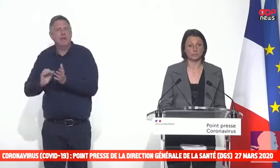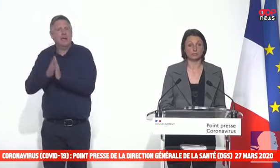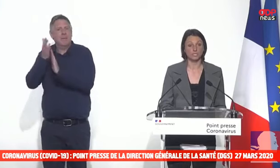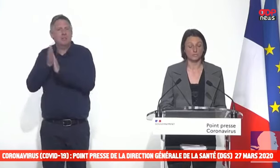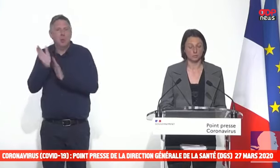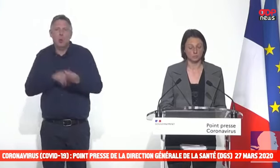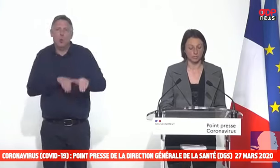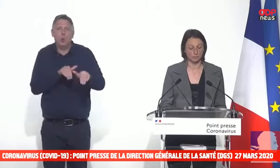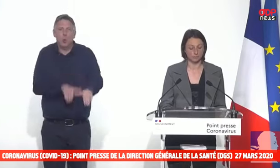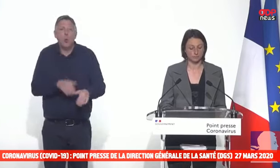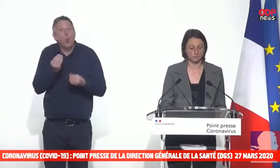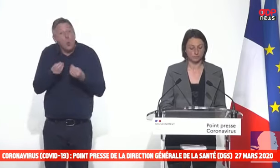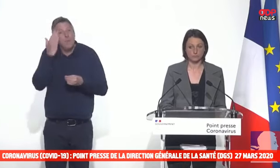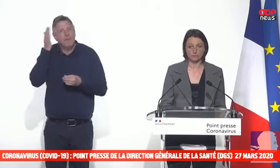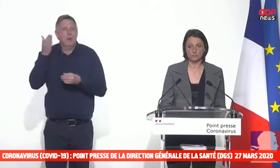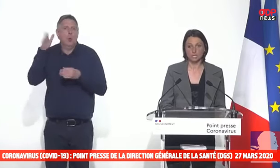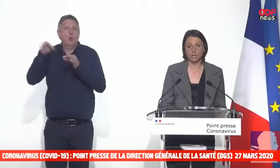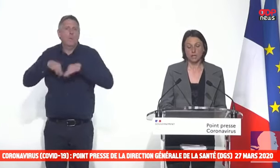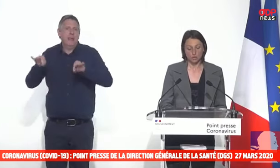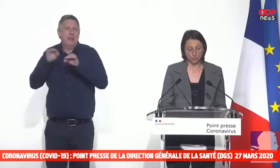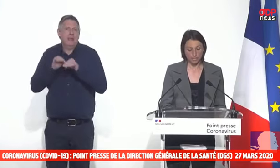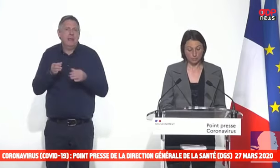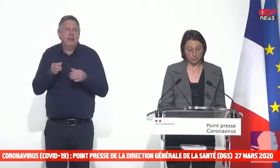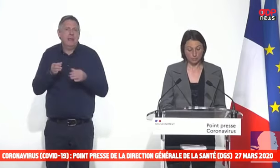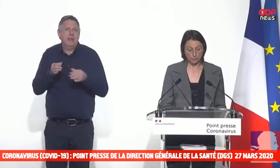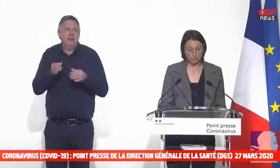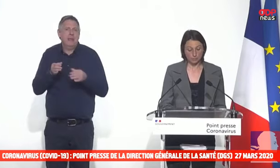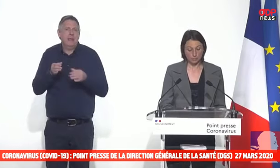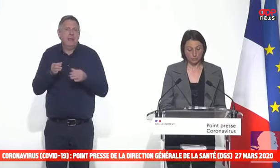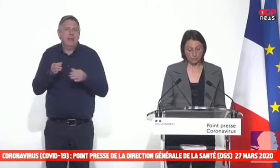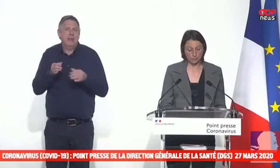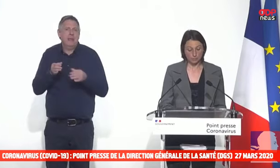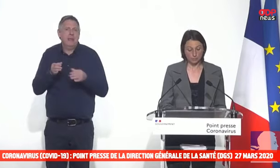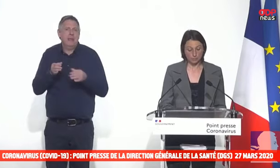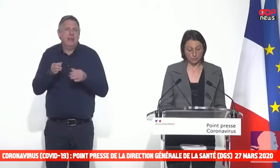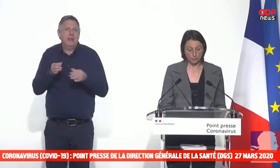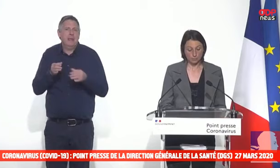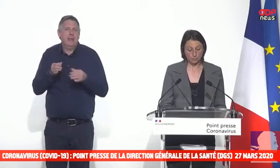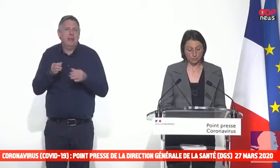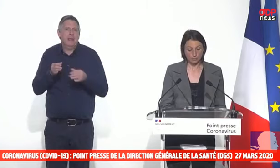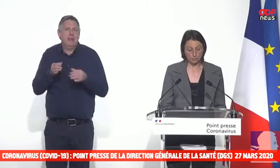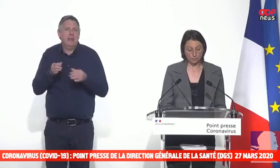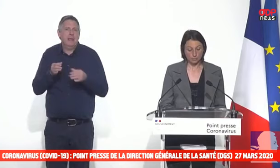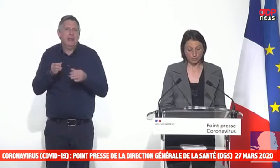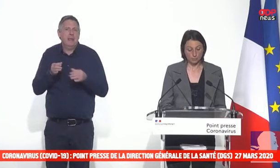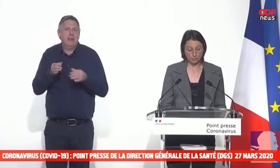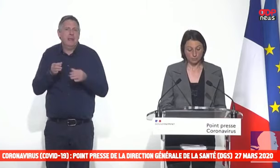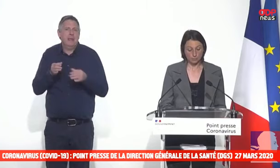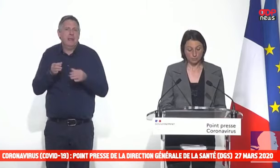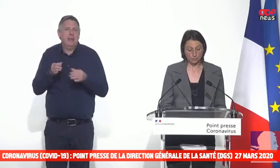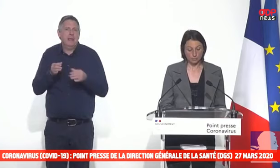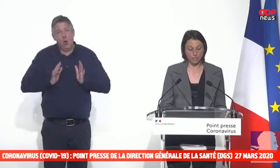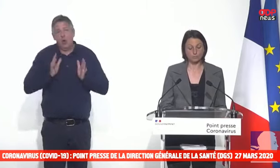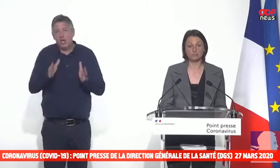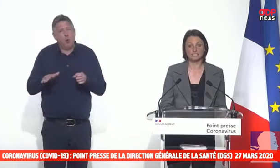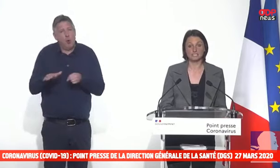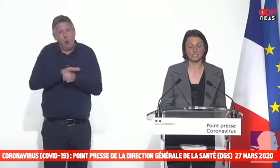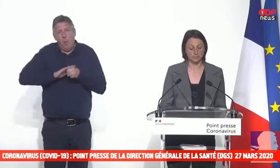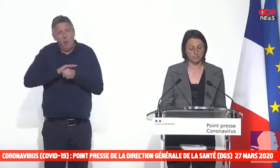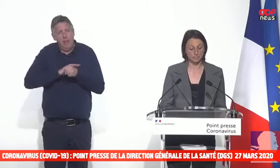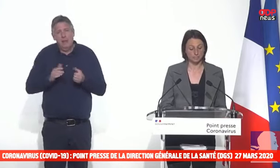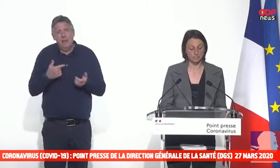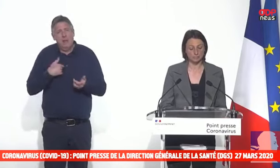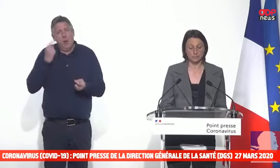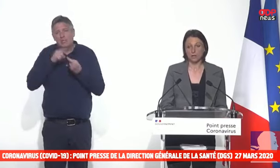de la dépouille à l'étranger. Voilà les points sur lesquels nous souhaitions revenir. Notre engagement est vraiment total pour freiner